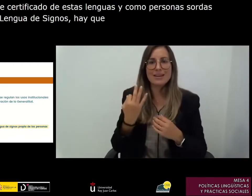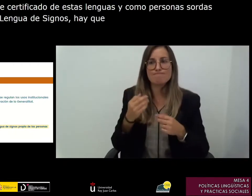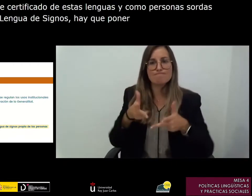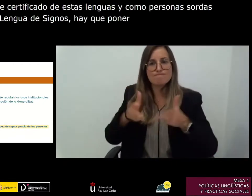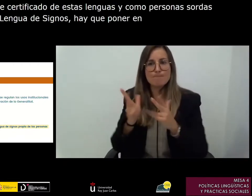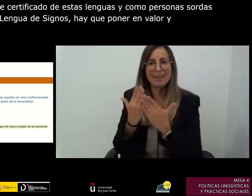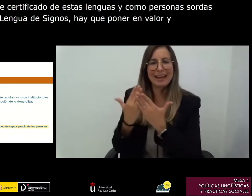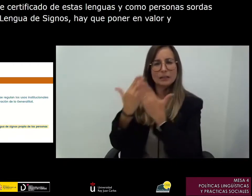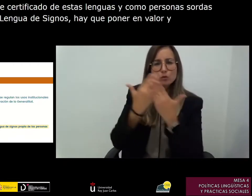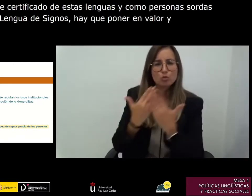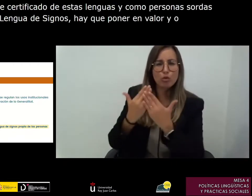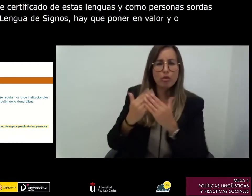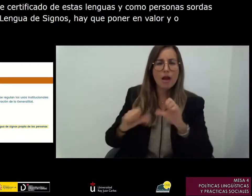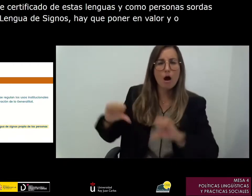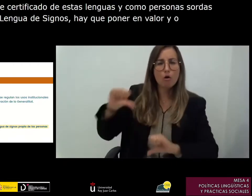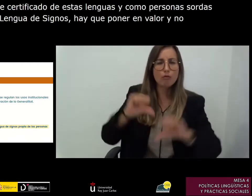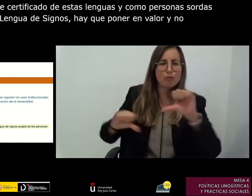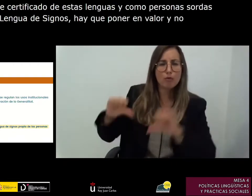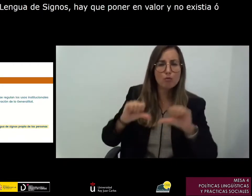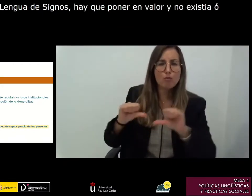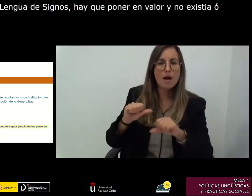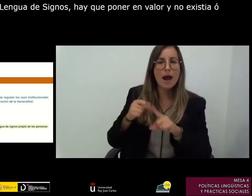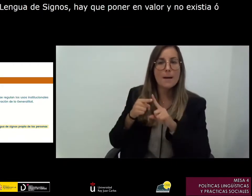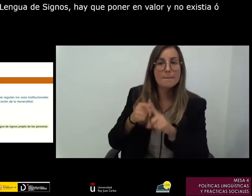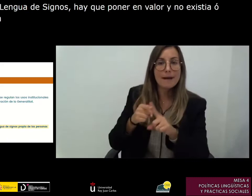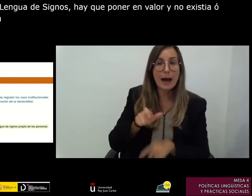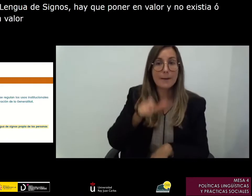de signos. La consellería